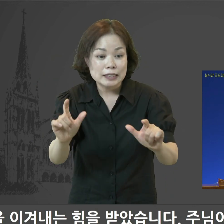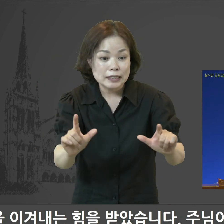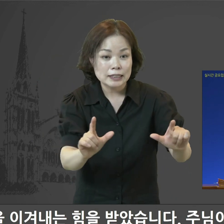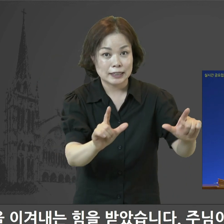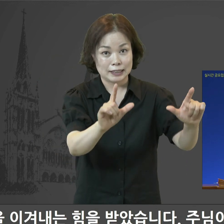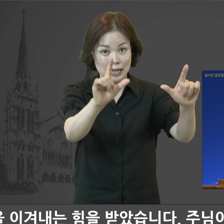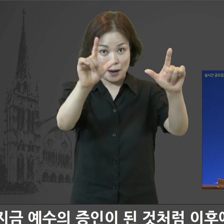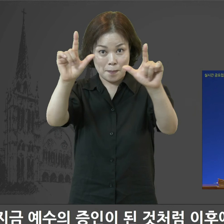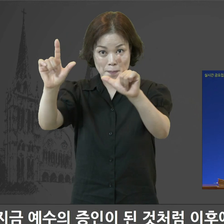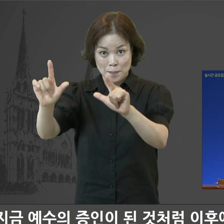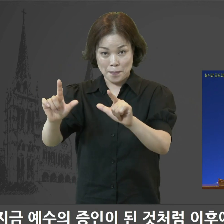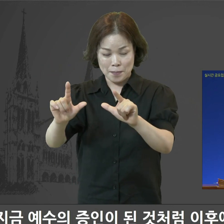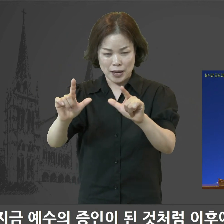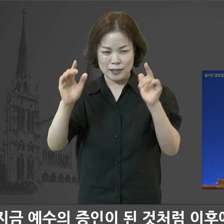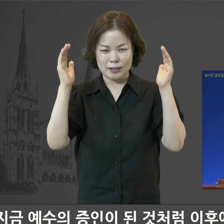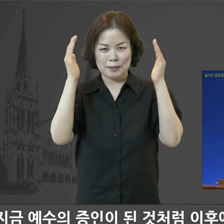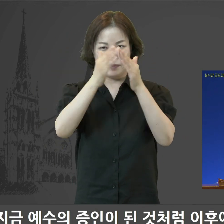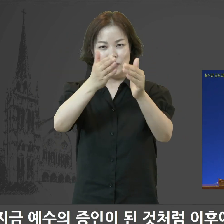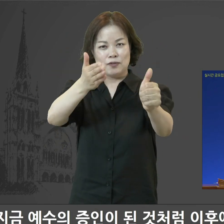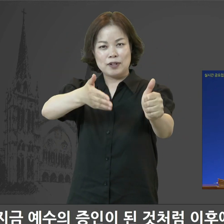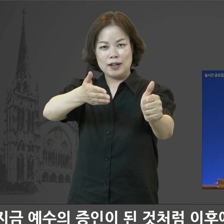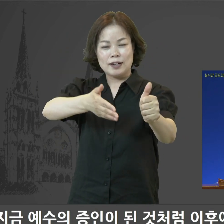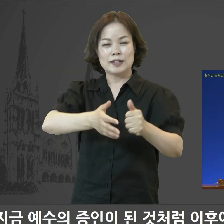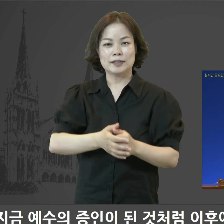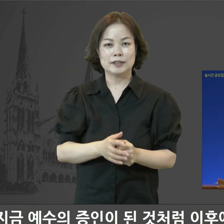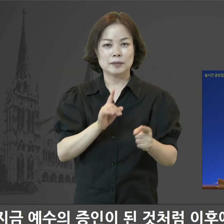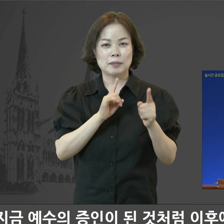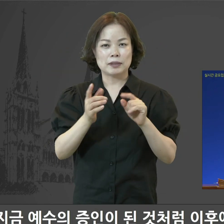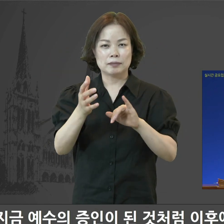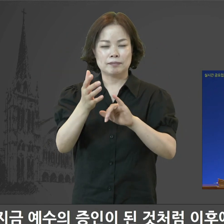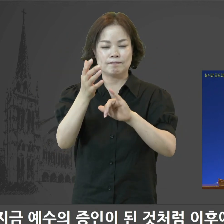거기에 몰두하라. 이 말씀